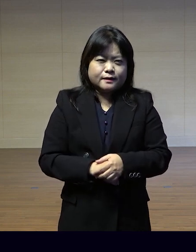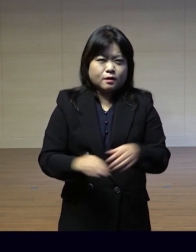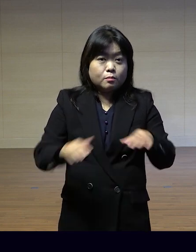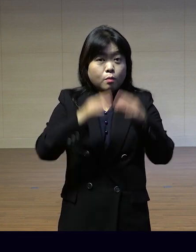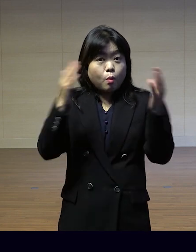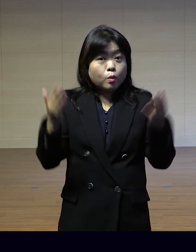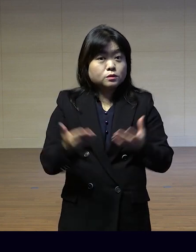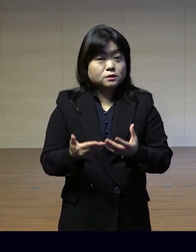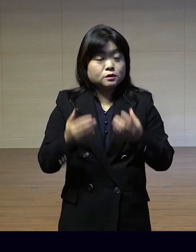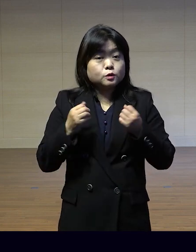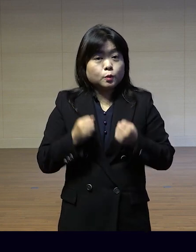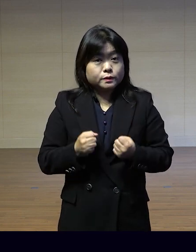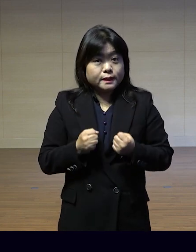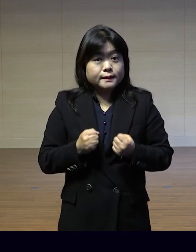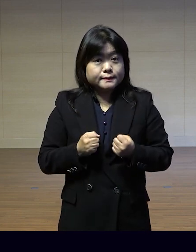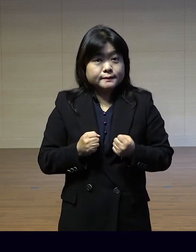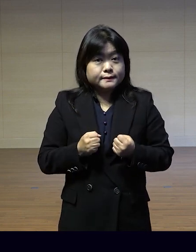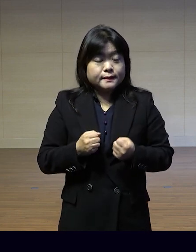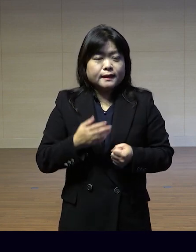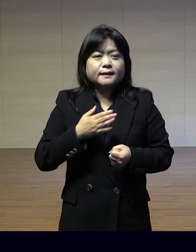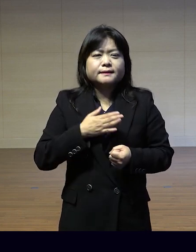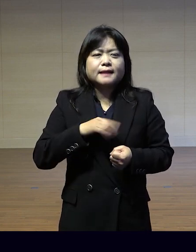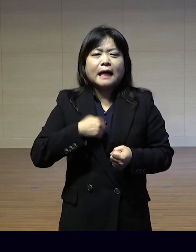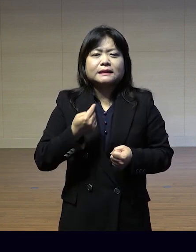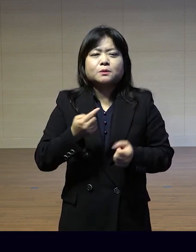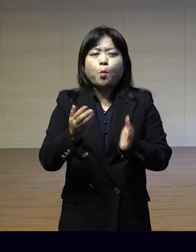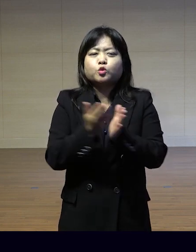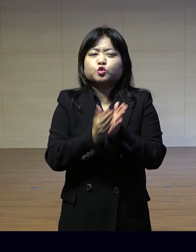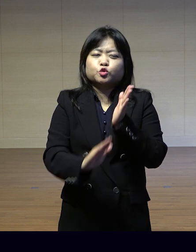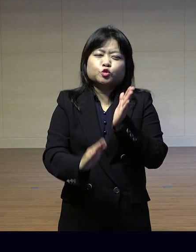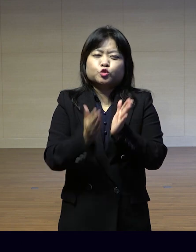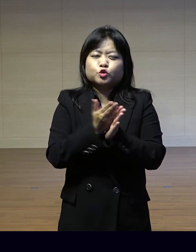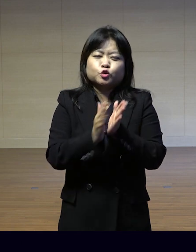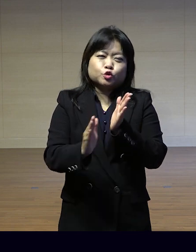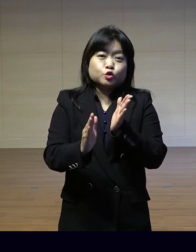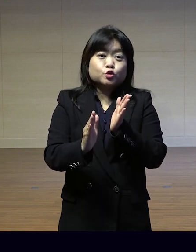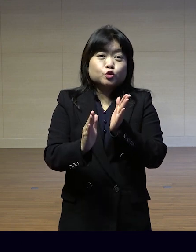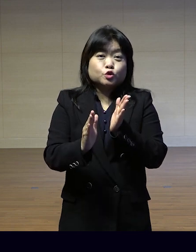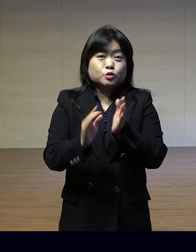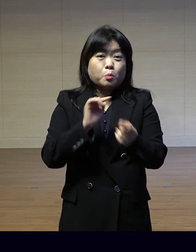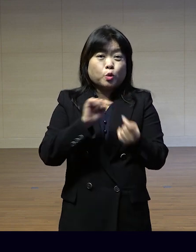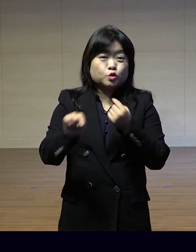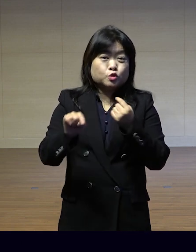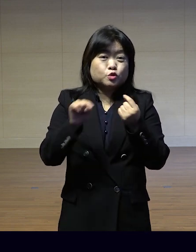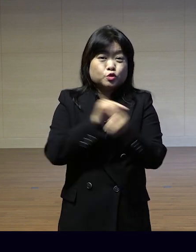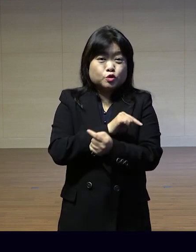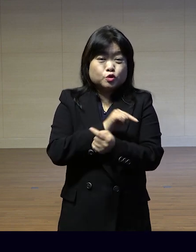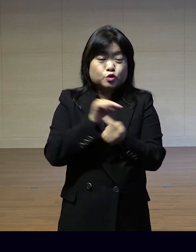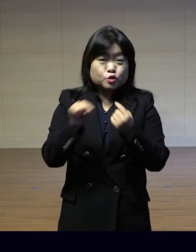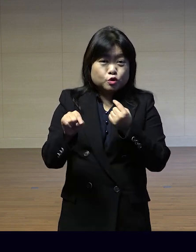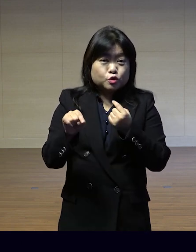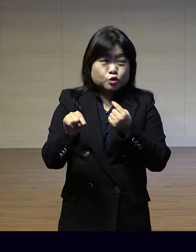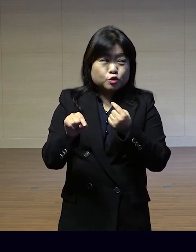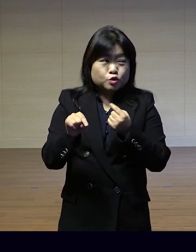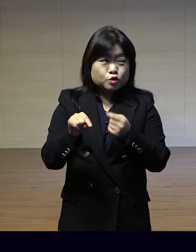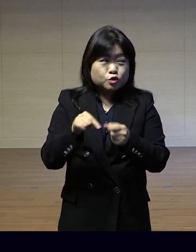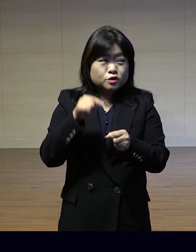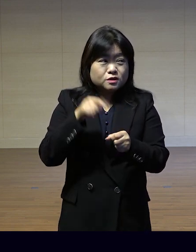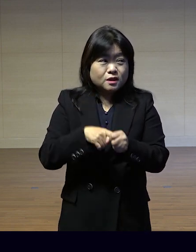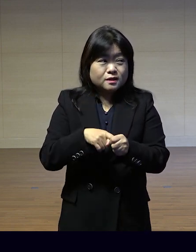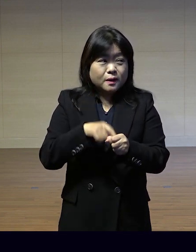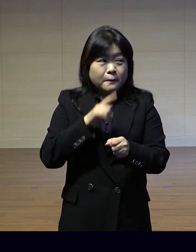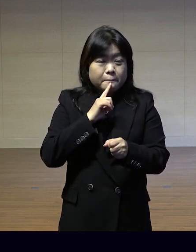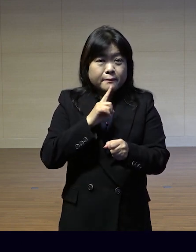모든 존재는 자기 모순적이다. 그래서 유한자를 포함하고 있어서 유동과 변화, 역동성을